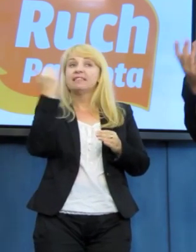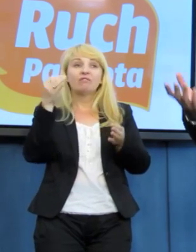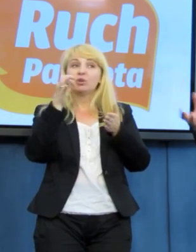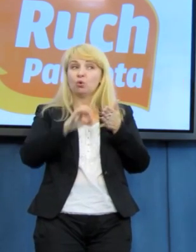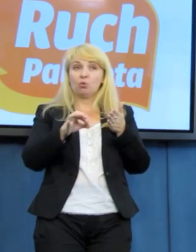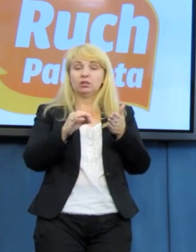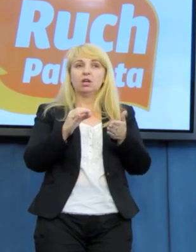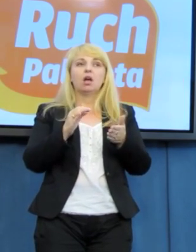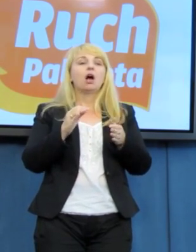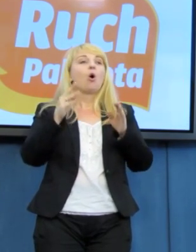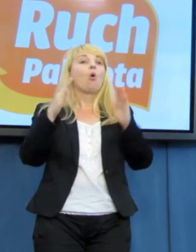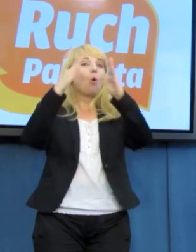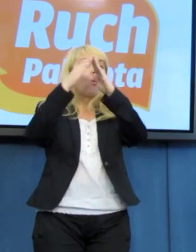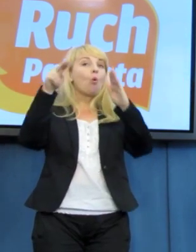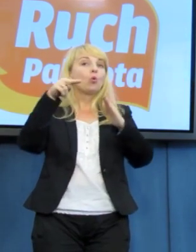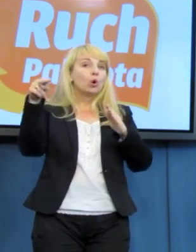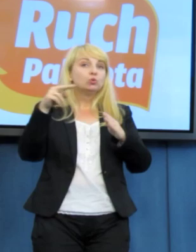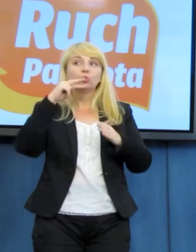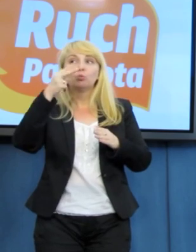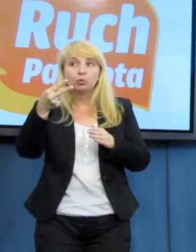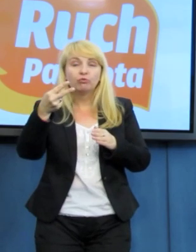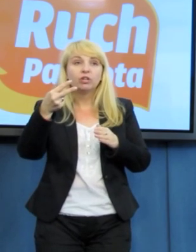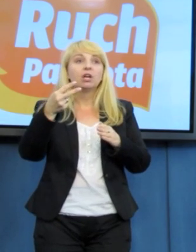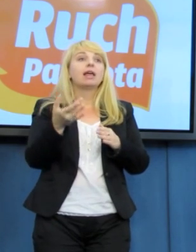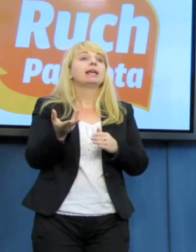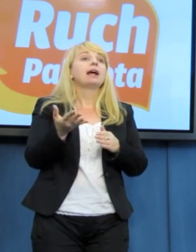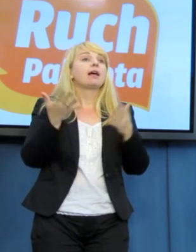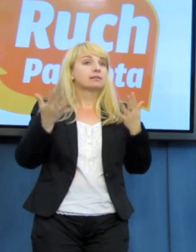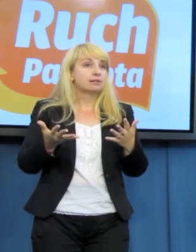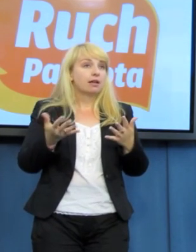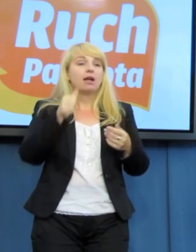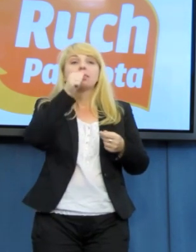chwili większość idzie tych pieniędzy na składki ubezpieczeniowe.